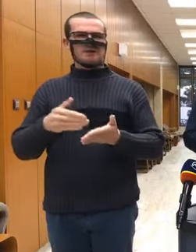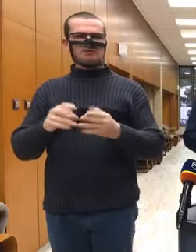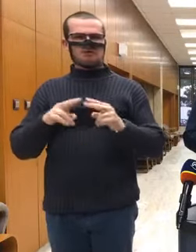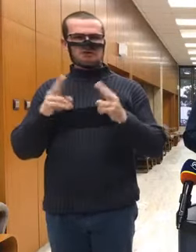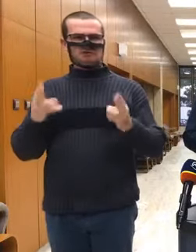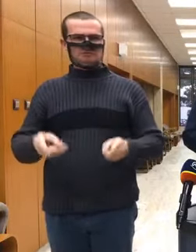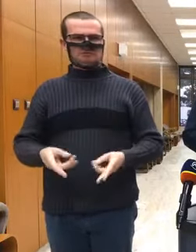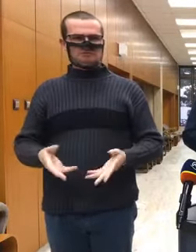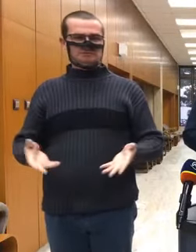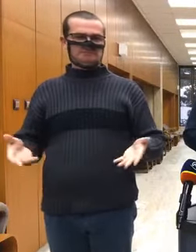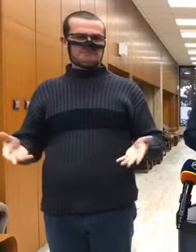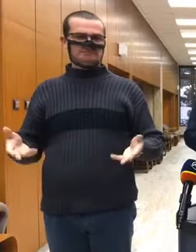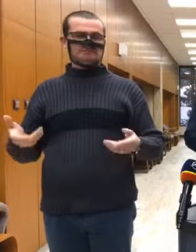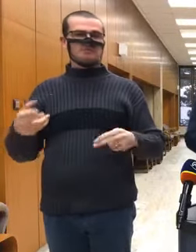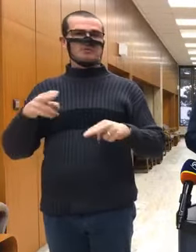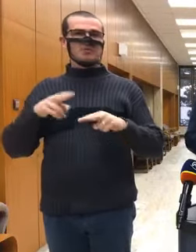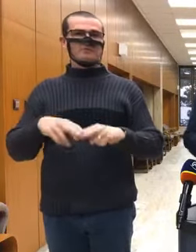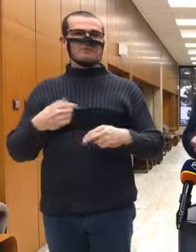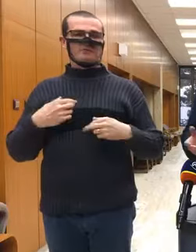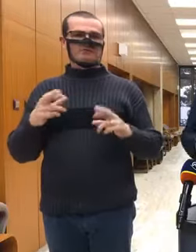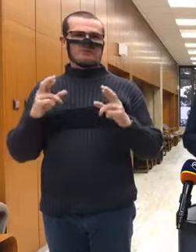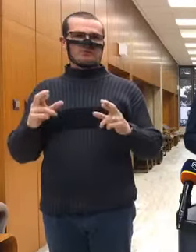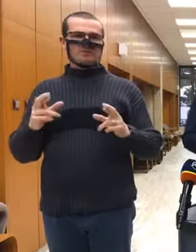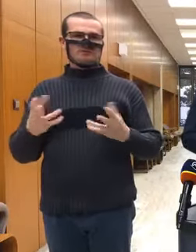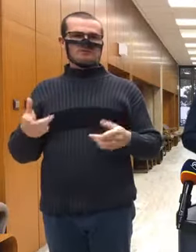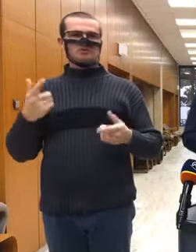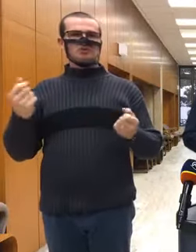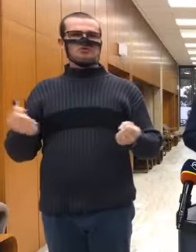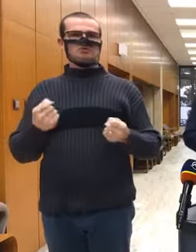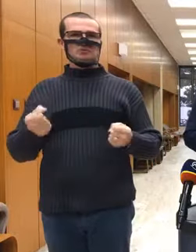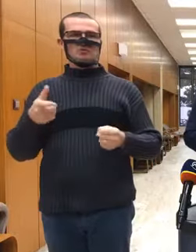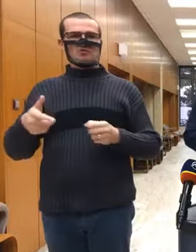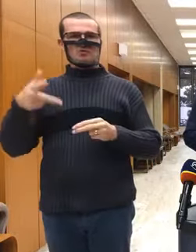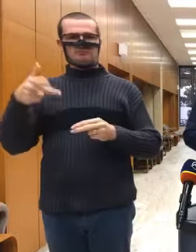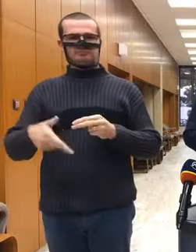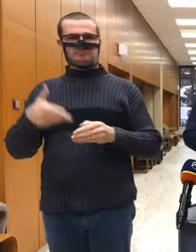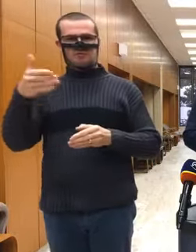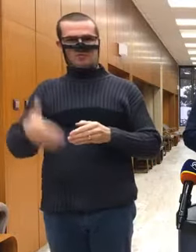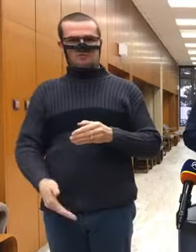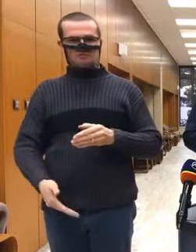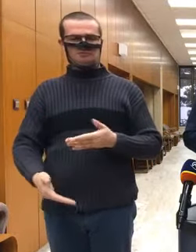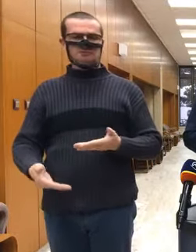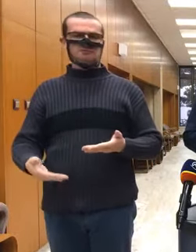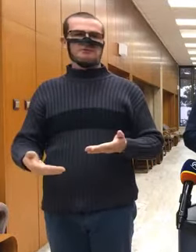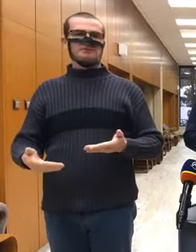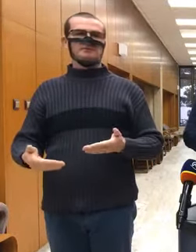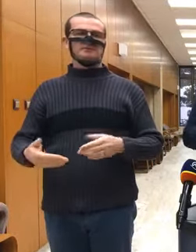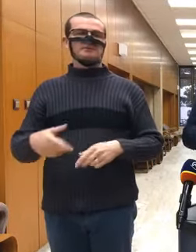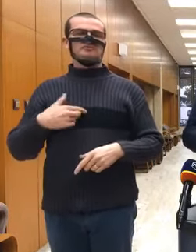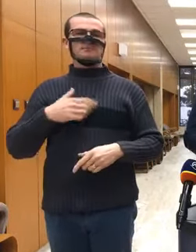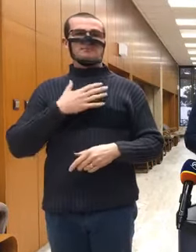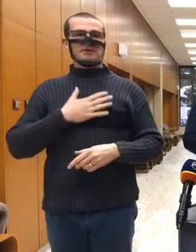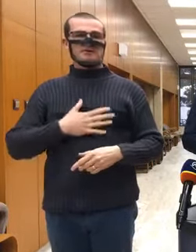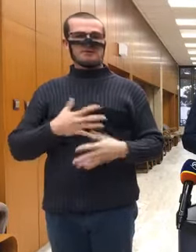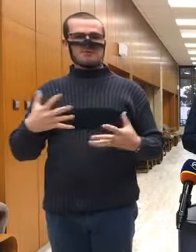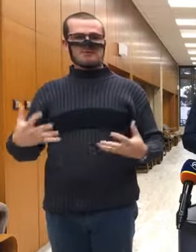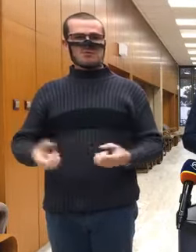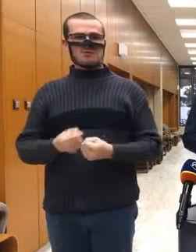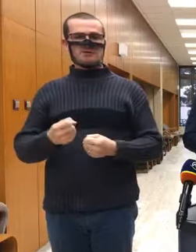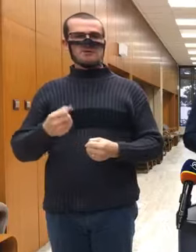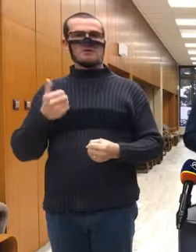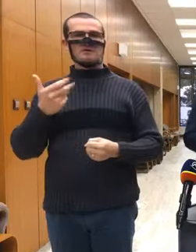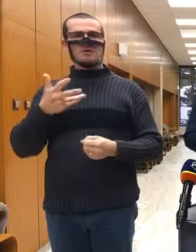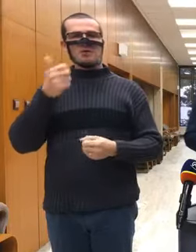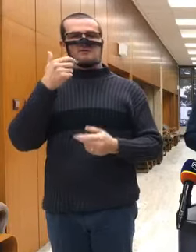inštitúcií. Ostáva mi len dúfať, že to čoskoro skončí a som veľmi rád, že sa podarilo pár dní